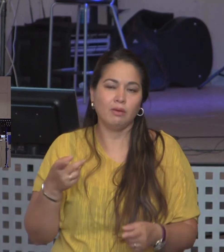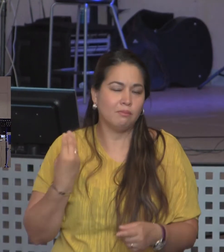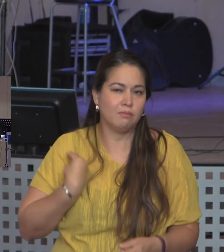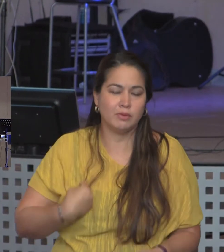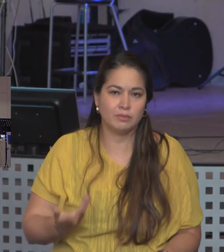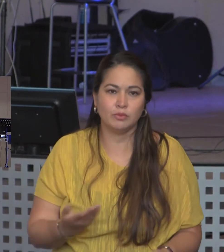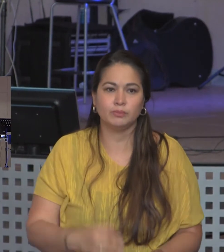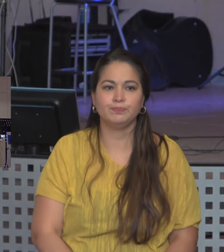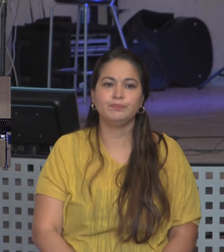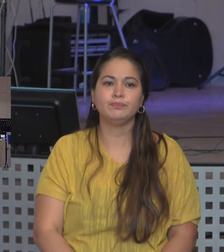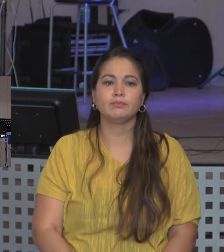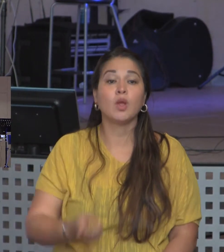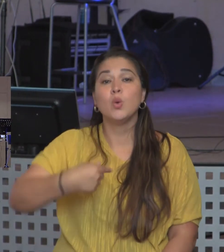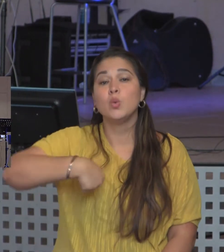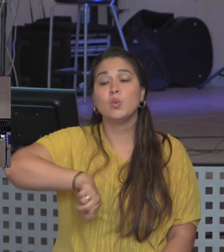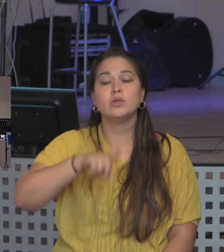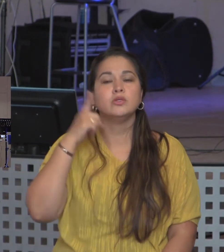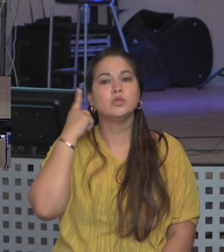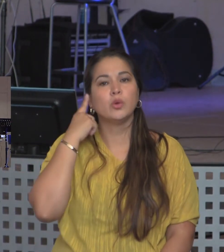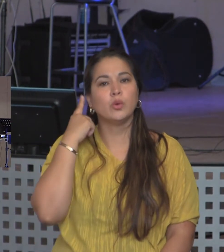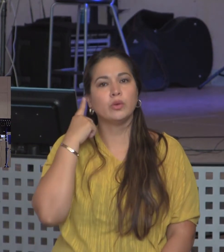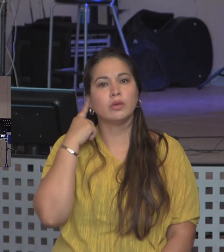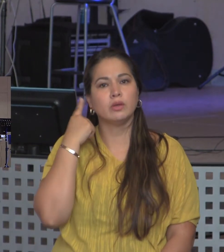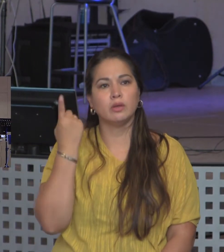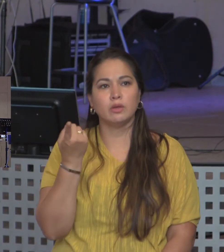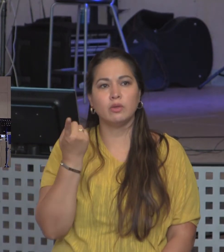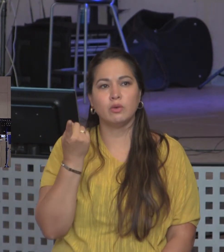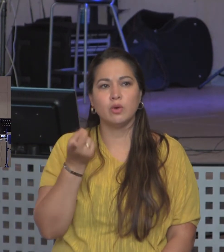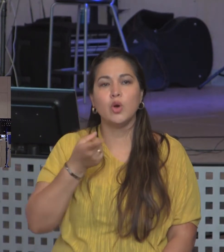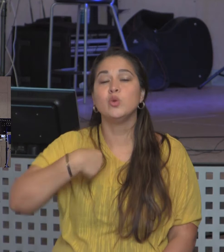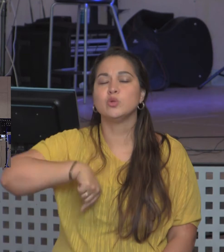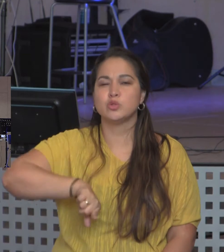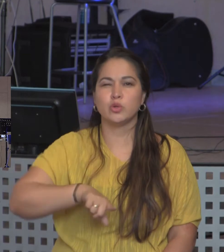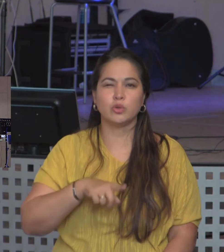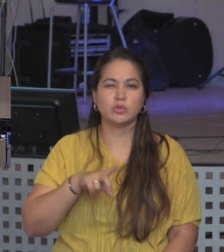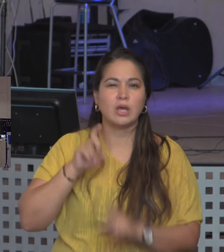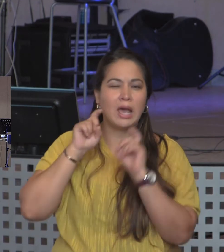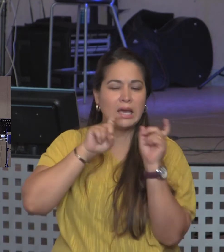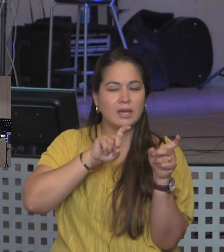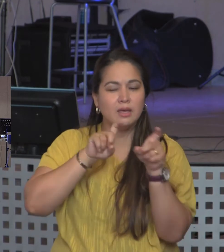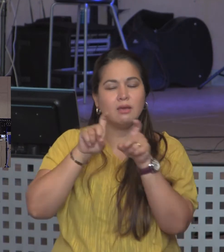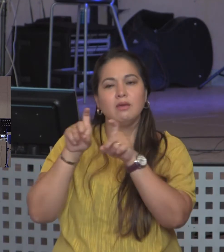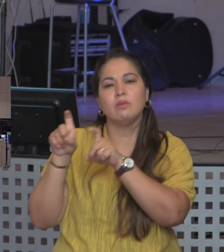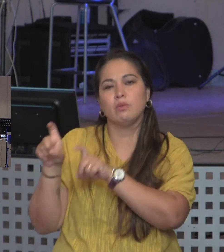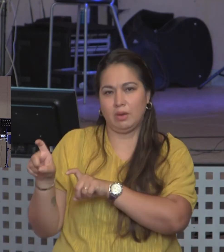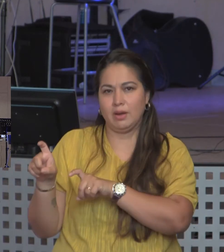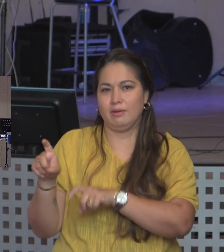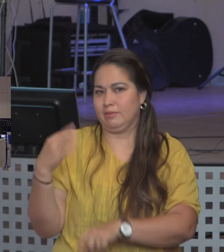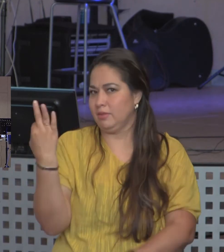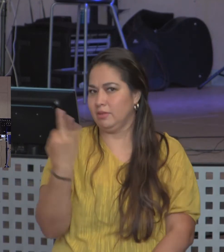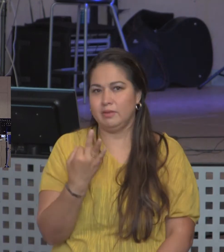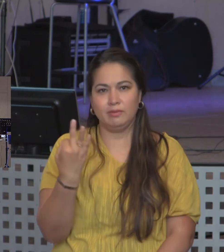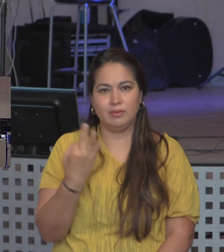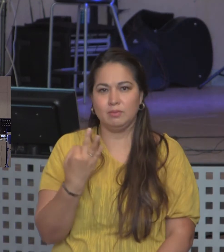Nuestro oído, si es bueno, que lo podamos educar. ¿Sabes que el oído se educa?